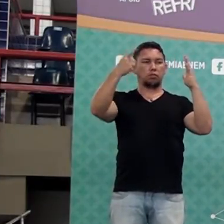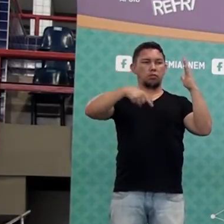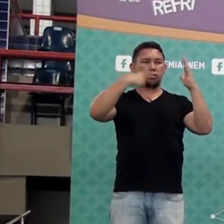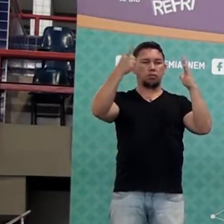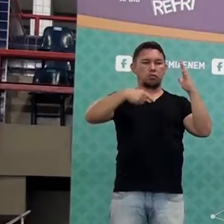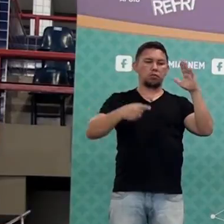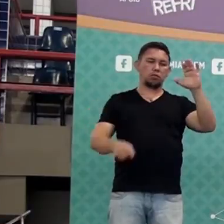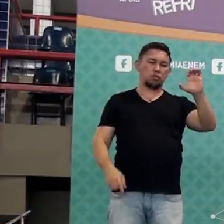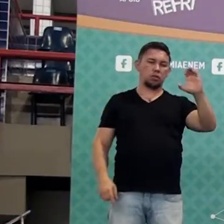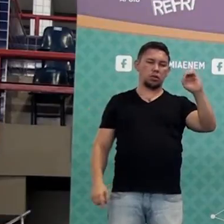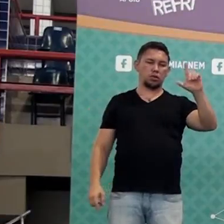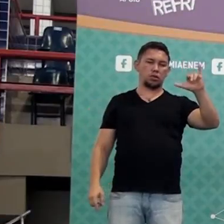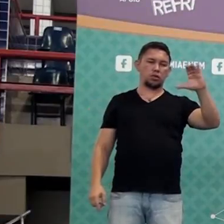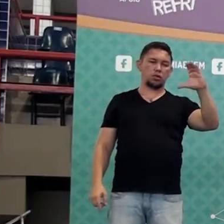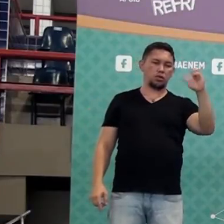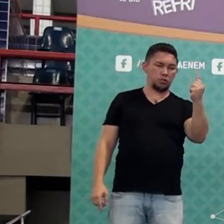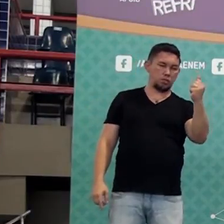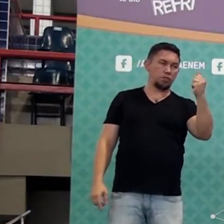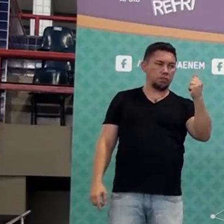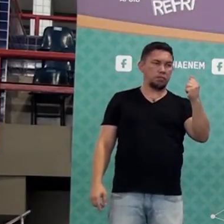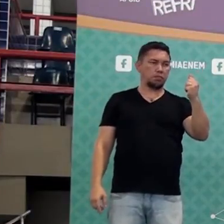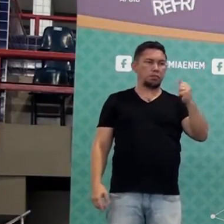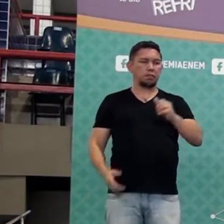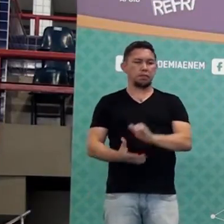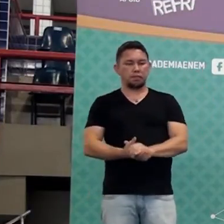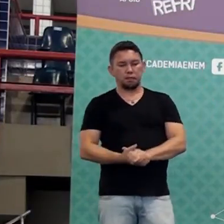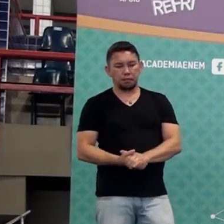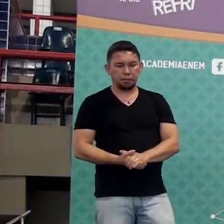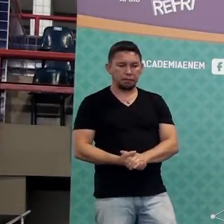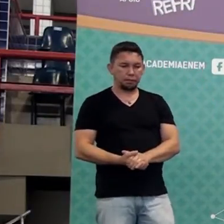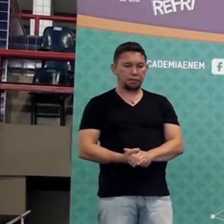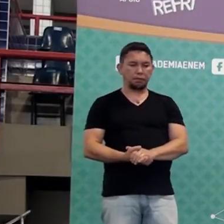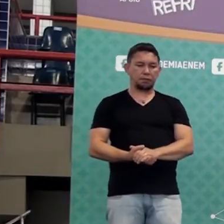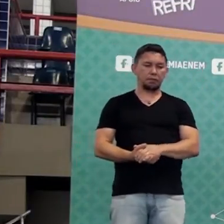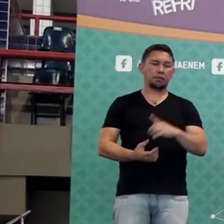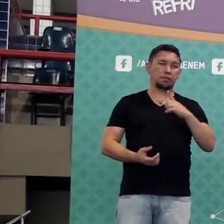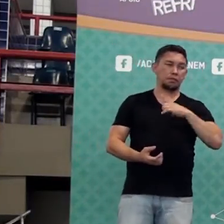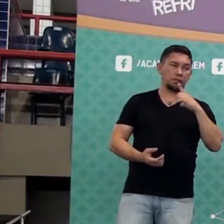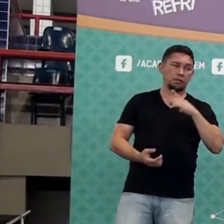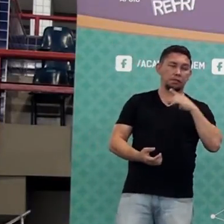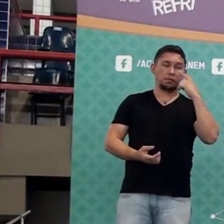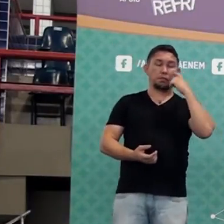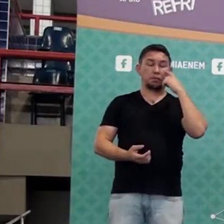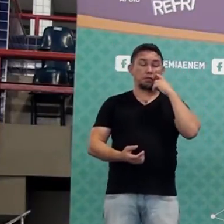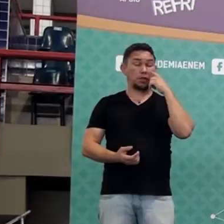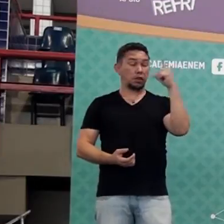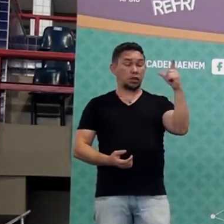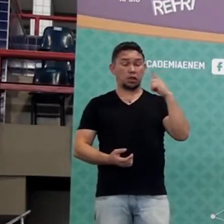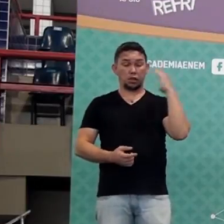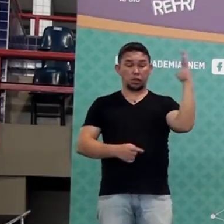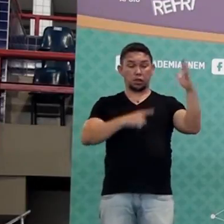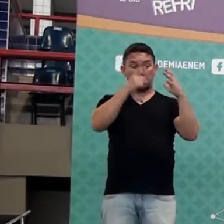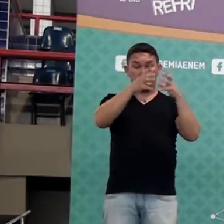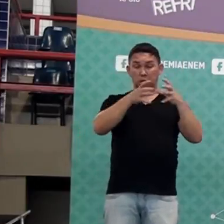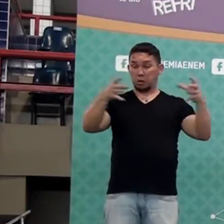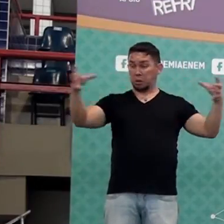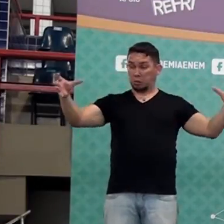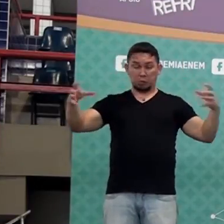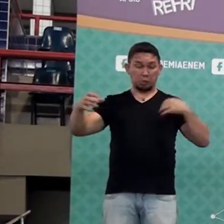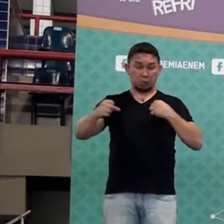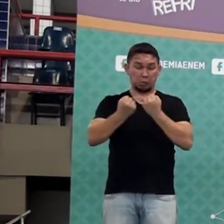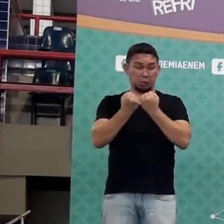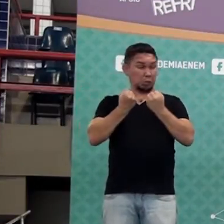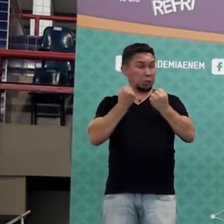partir da energia dos ventos, a partir da energia eólica. Tem um parque eólico muito grande na Bahia agora,